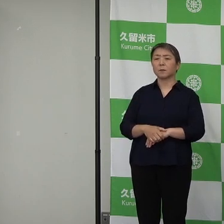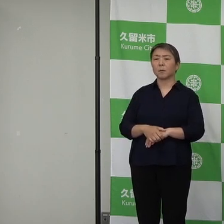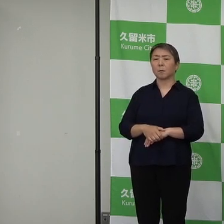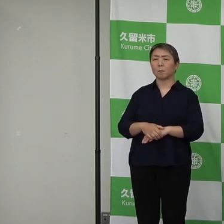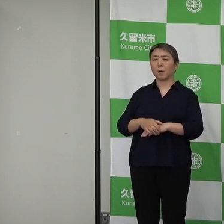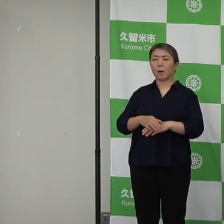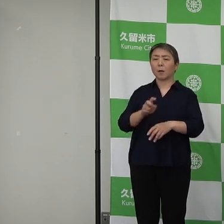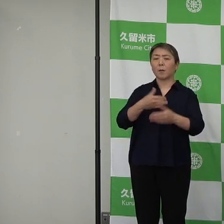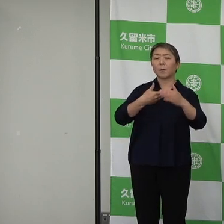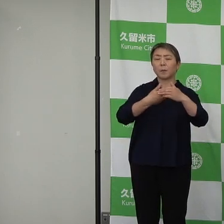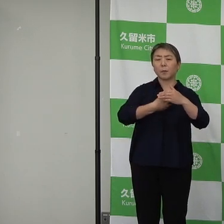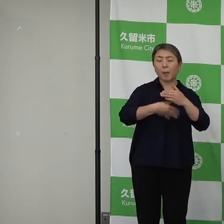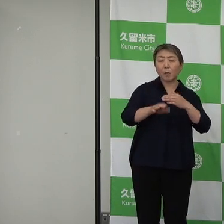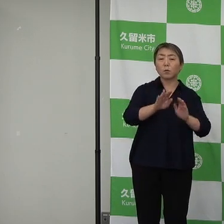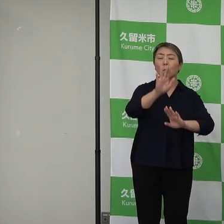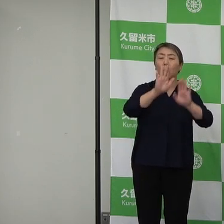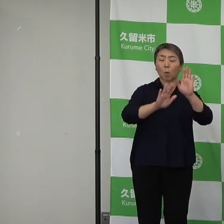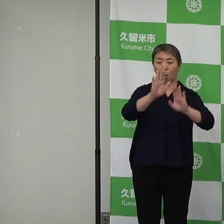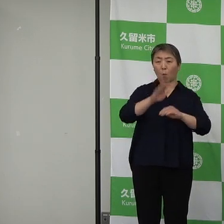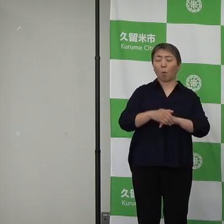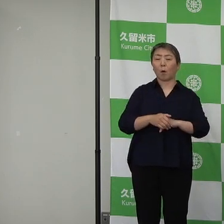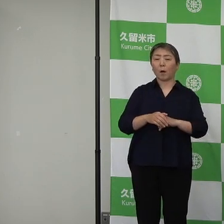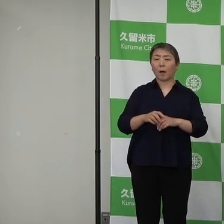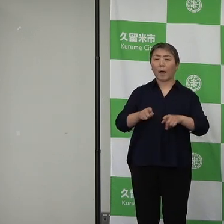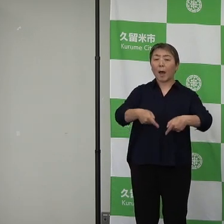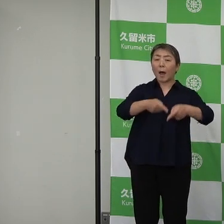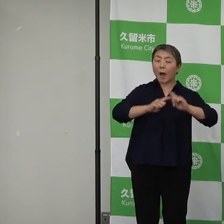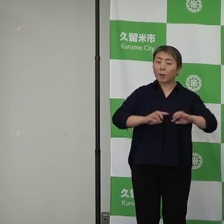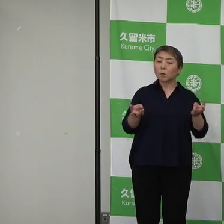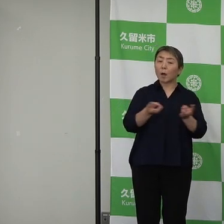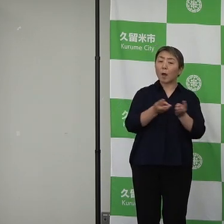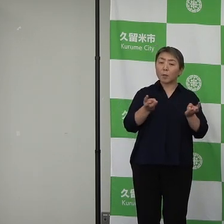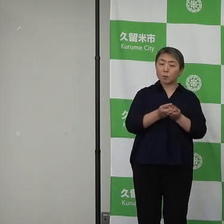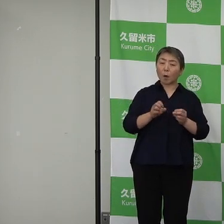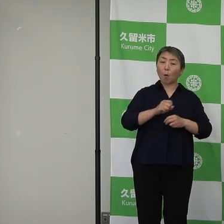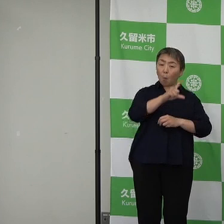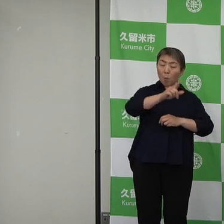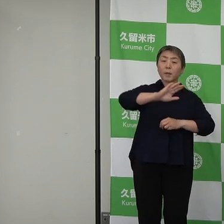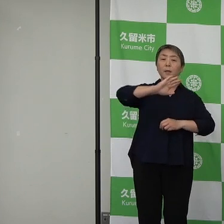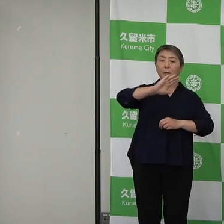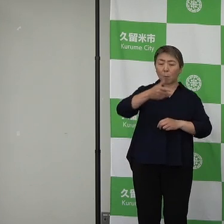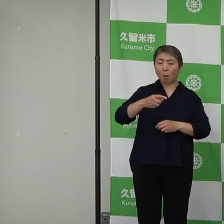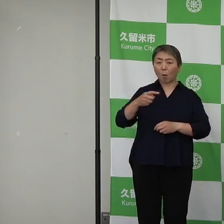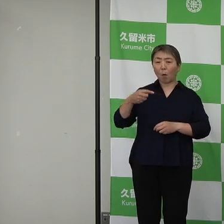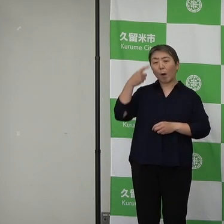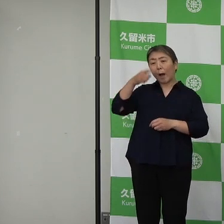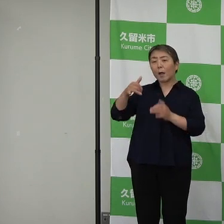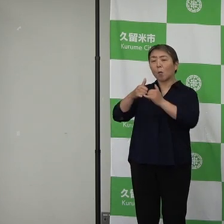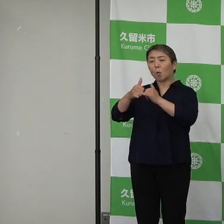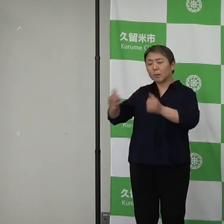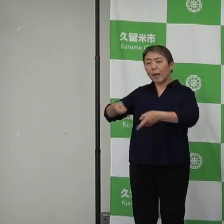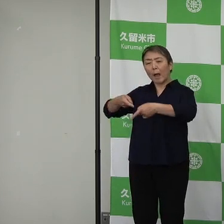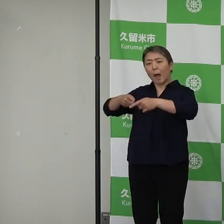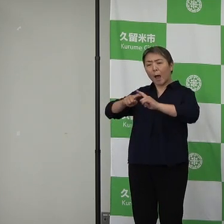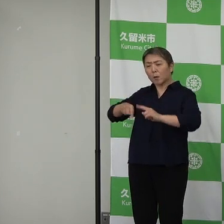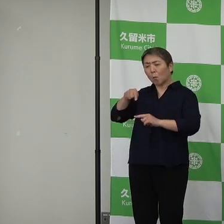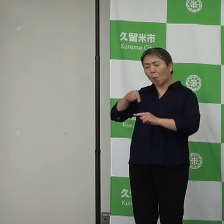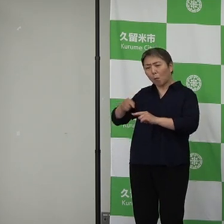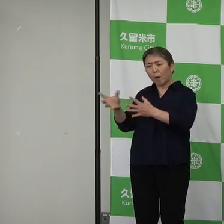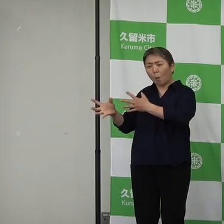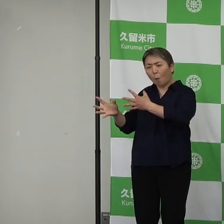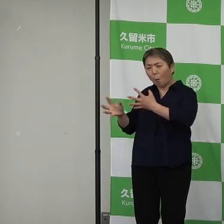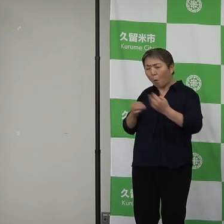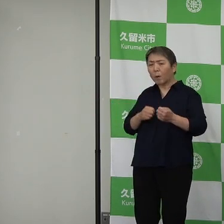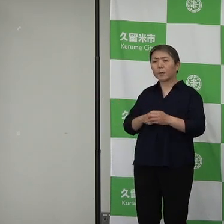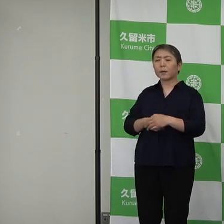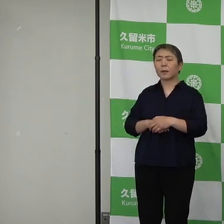転出の状況は、昨年度は転入数が多いものの、外国人の転入によるところが大